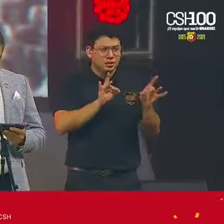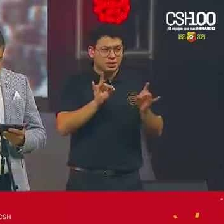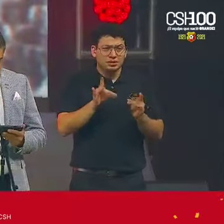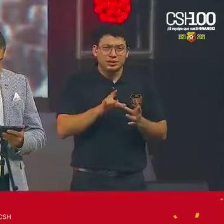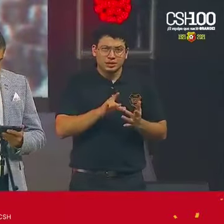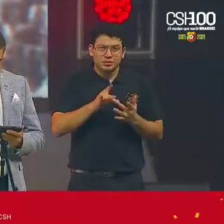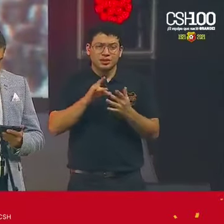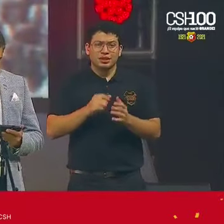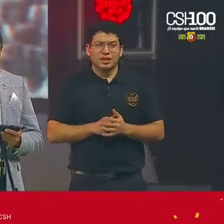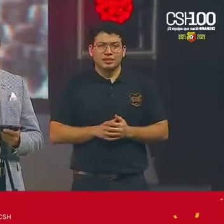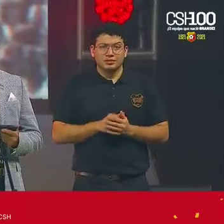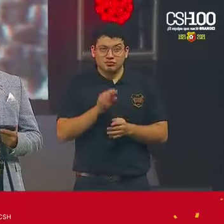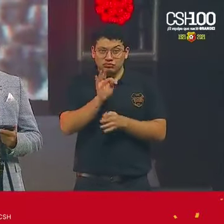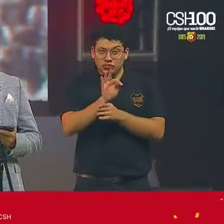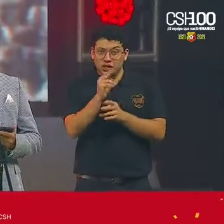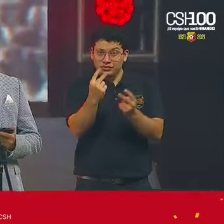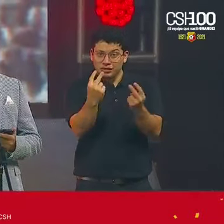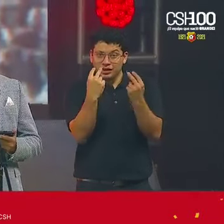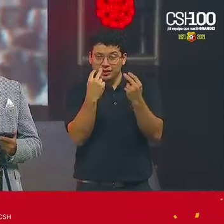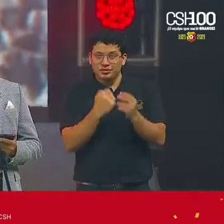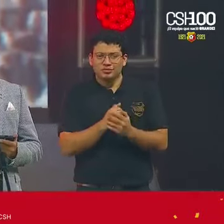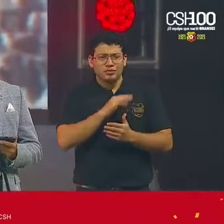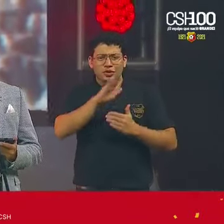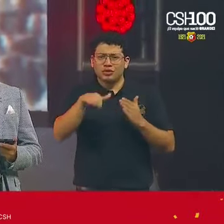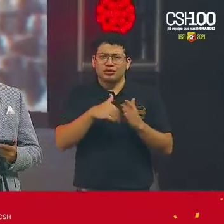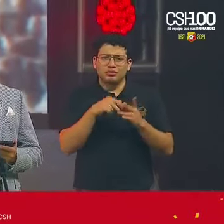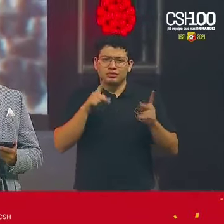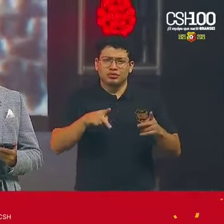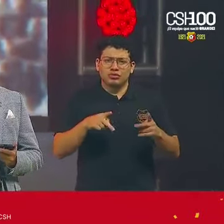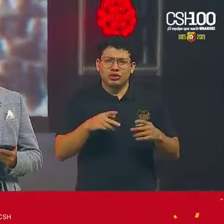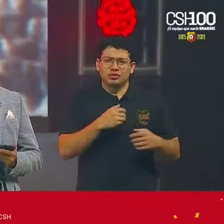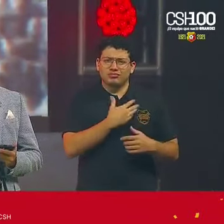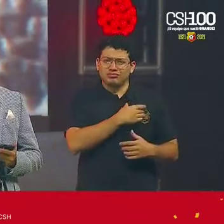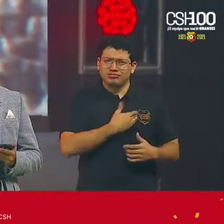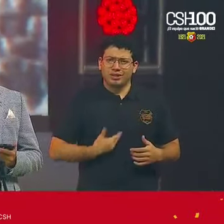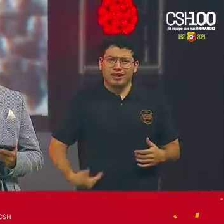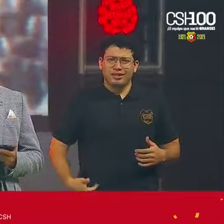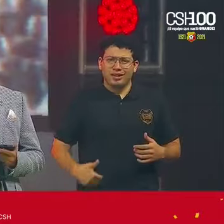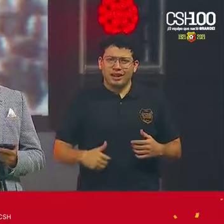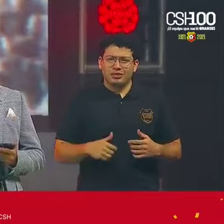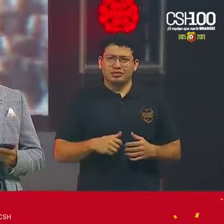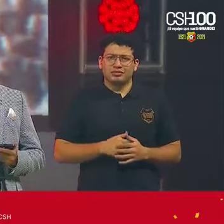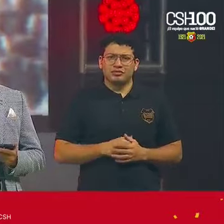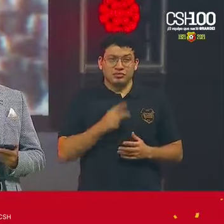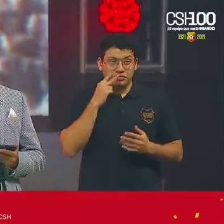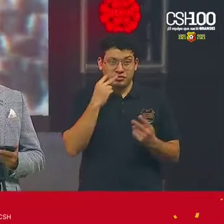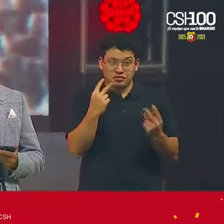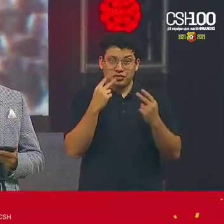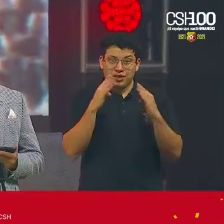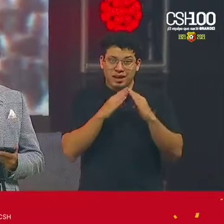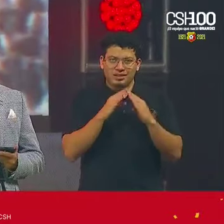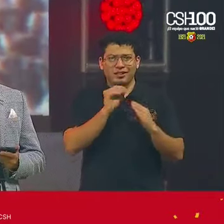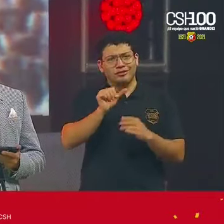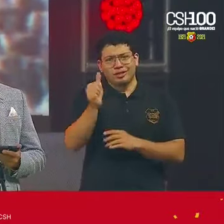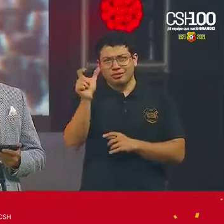especiales, televidentes, a todos los aficionados heredianos que nos están viendo en casa y los no